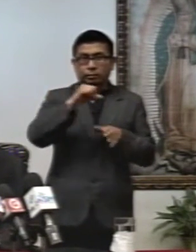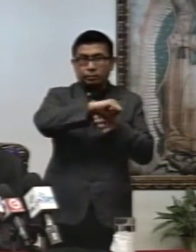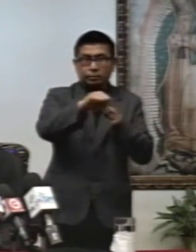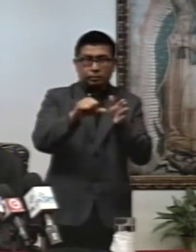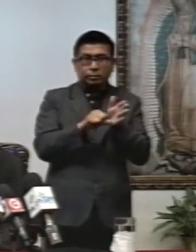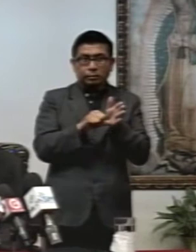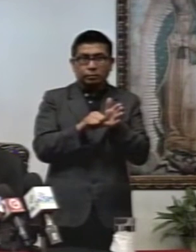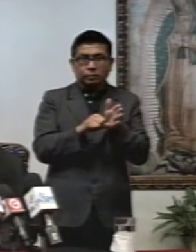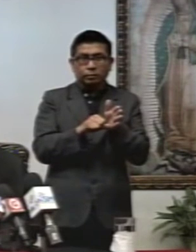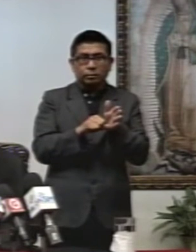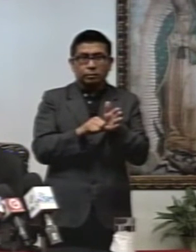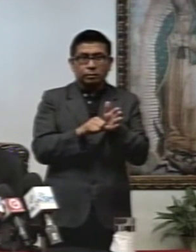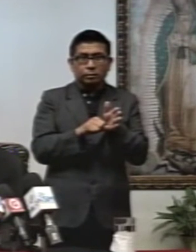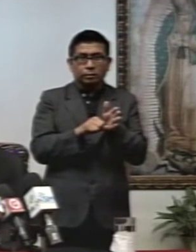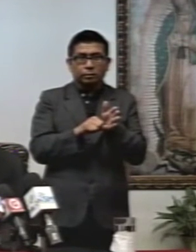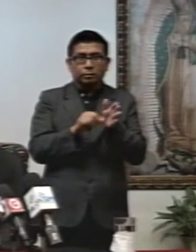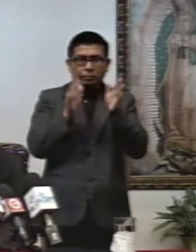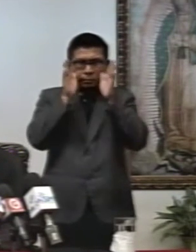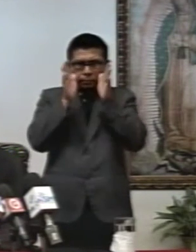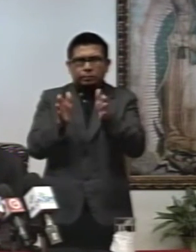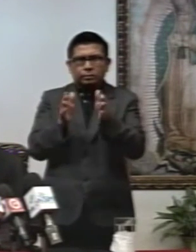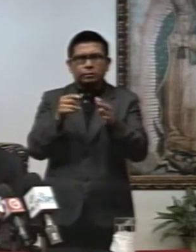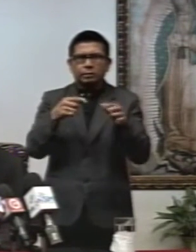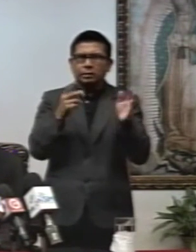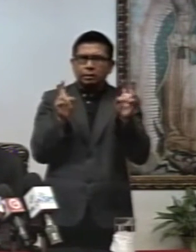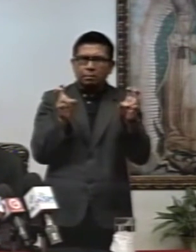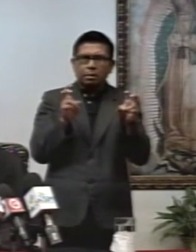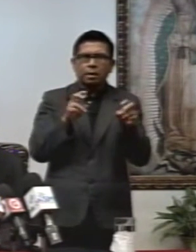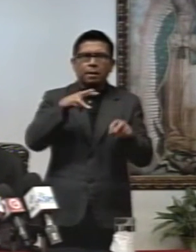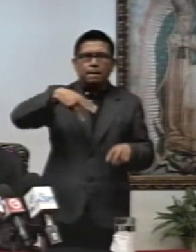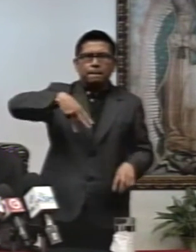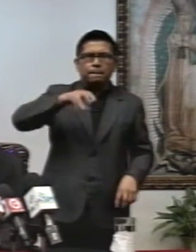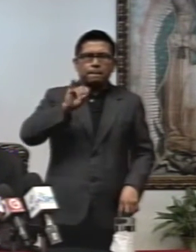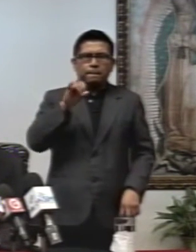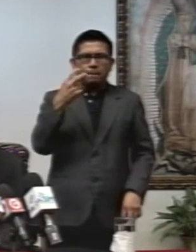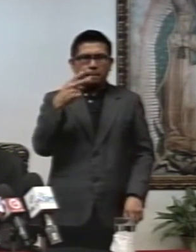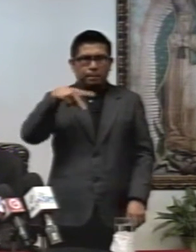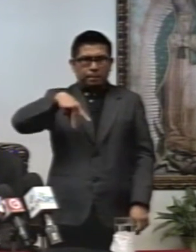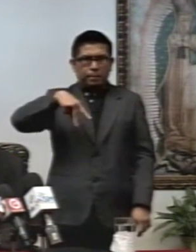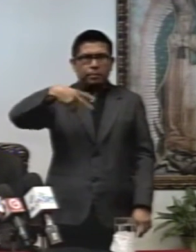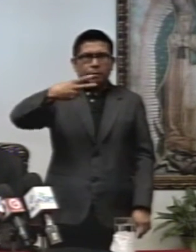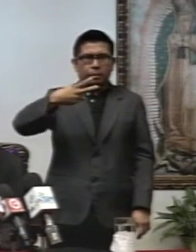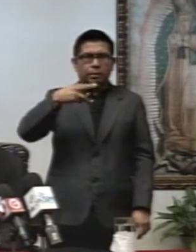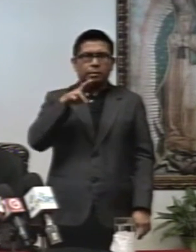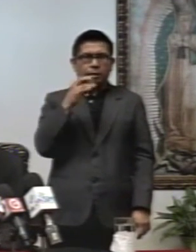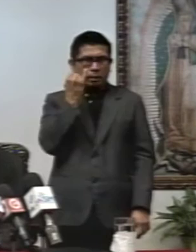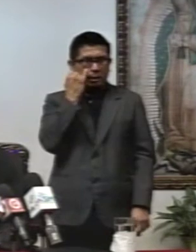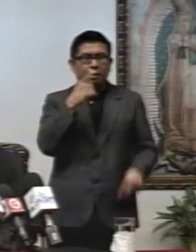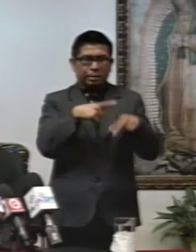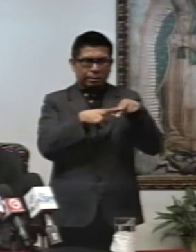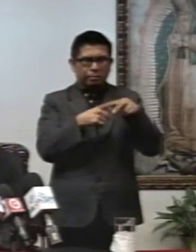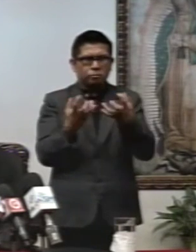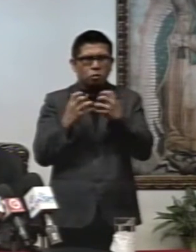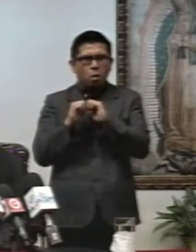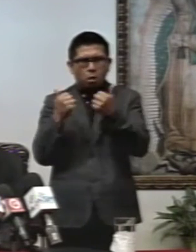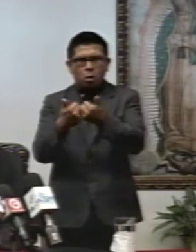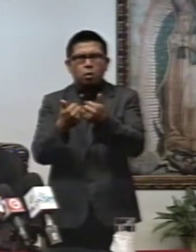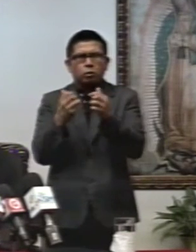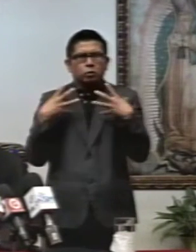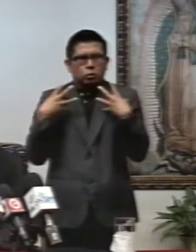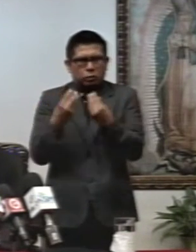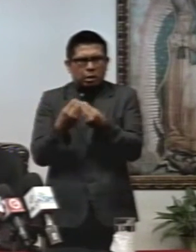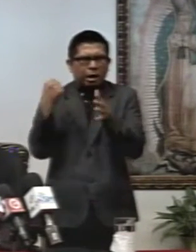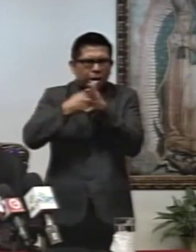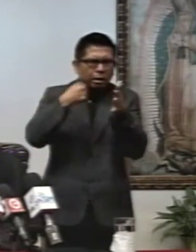de la Asamblea tome en serio esto. Hay tantas personas que lo están pidiendo en las organizaciones sociales, etcétera,